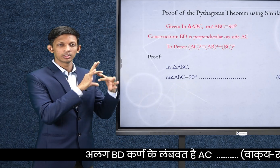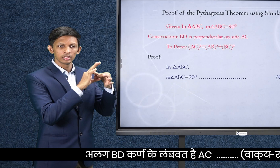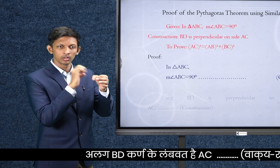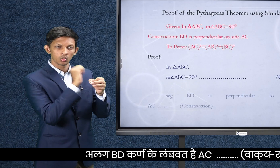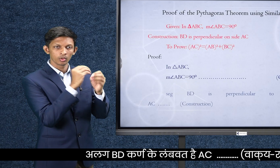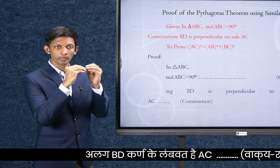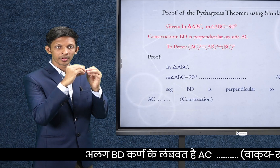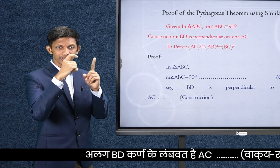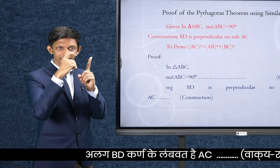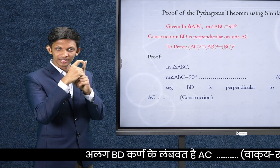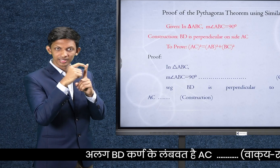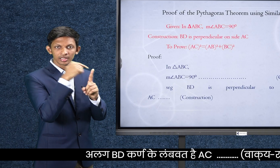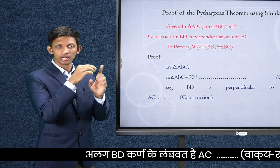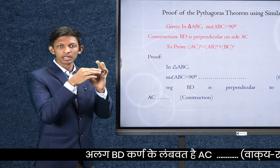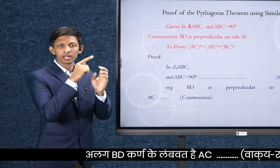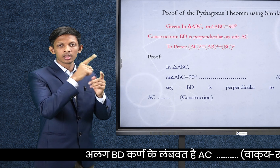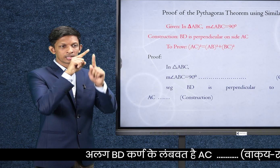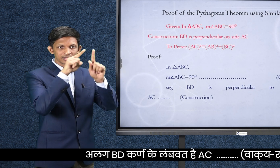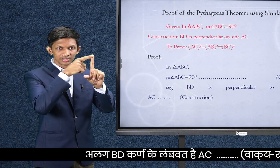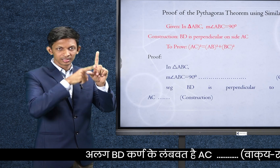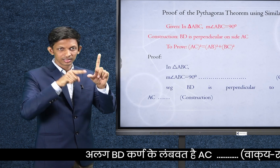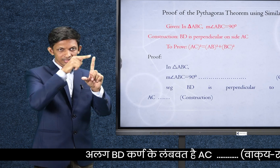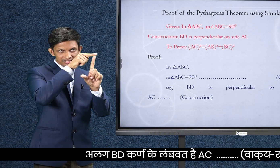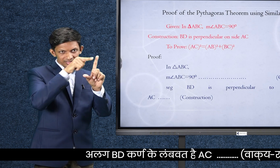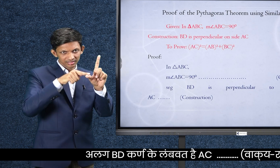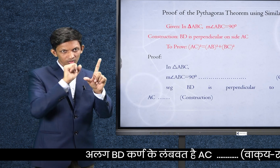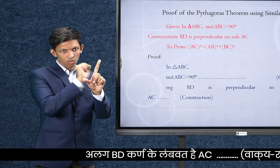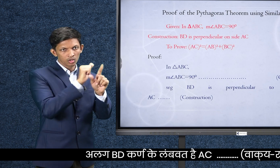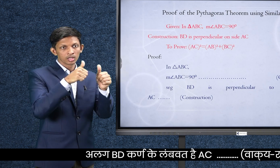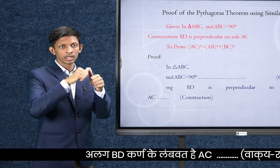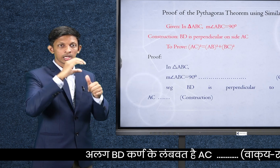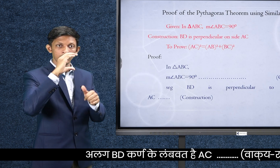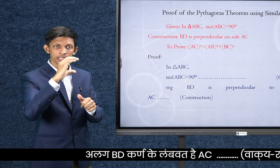अलग BD कर्ण के लंबावत है AC वाक्य रचना।